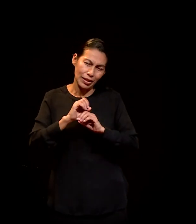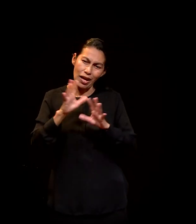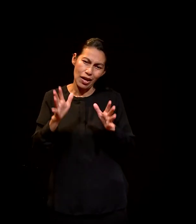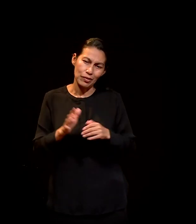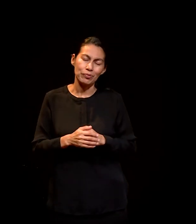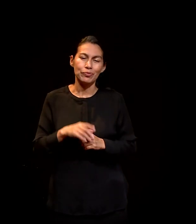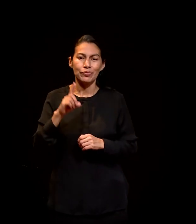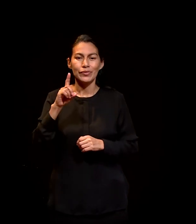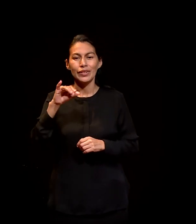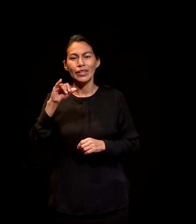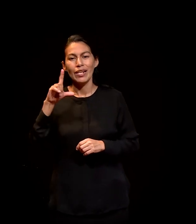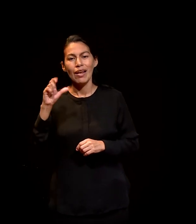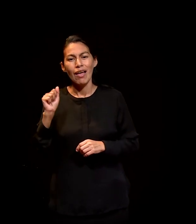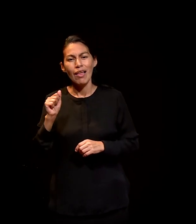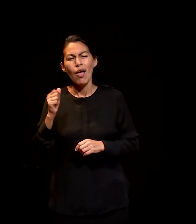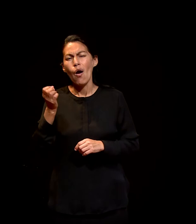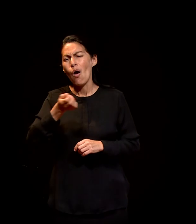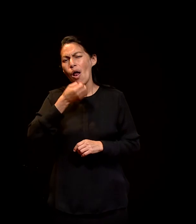gracias